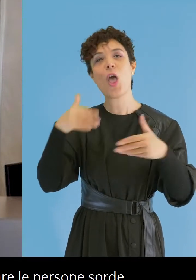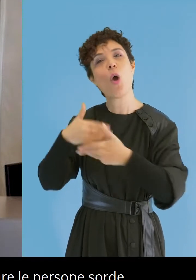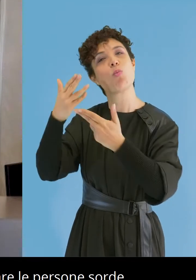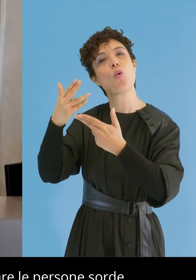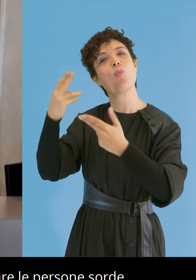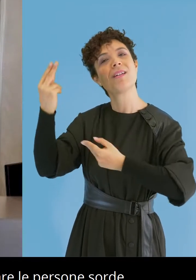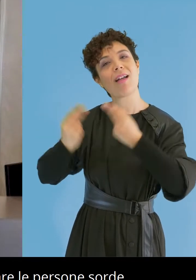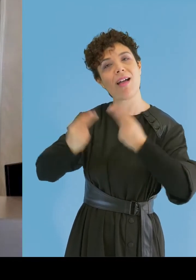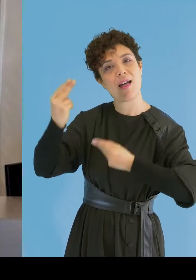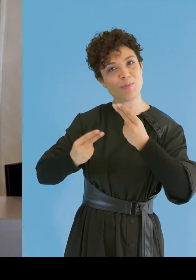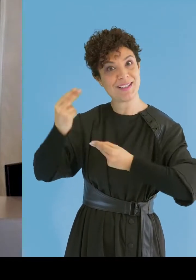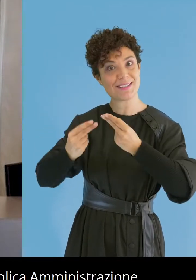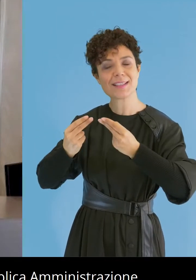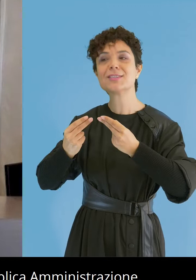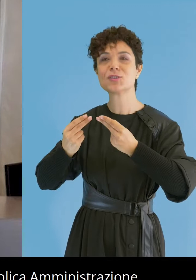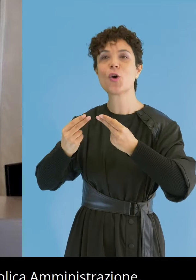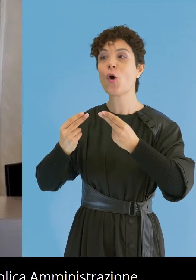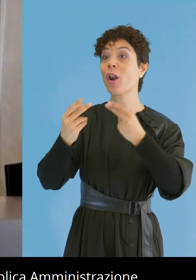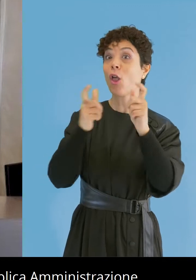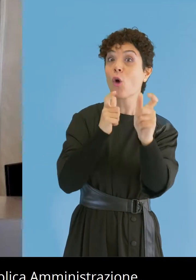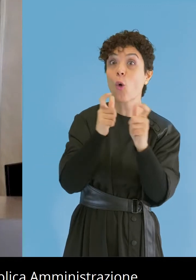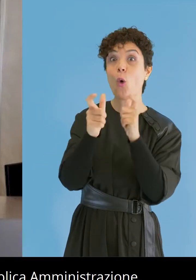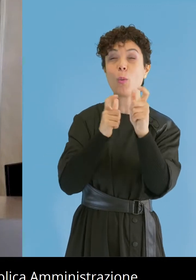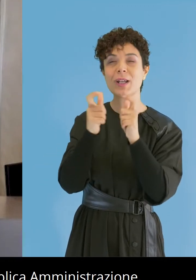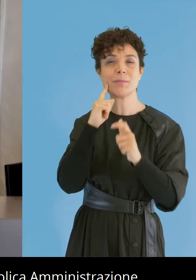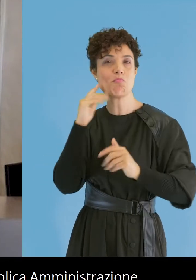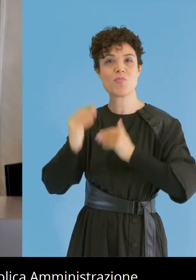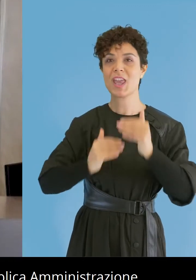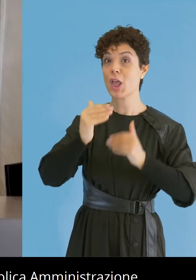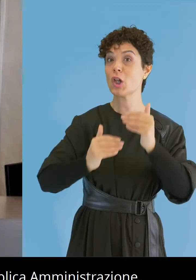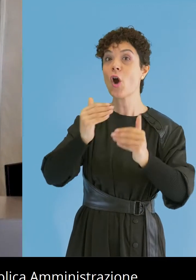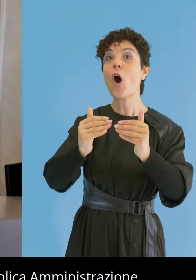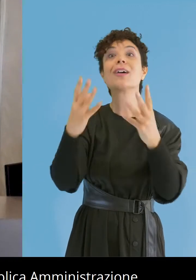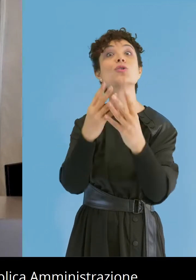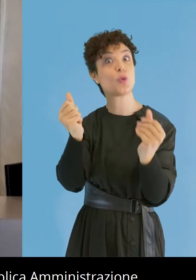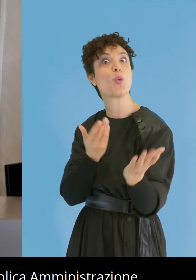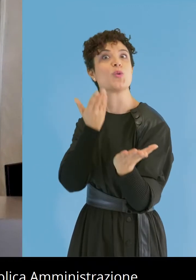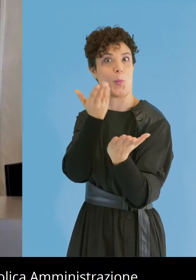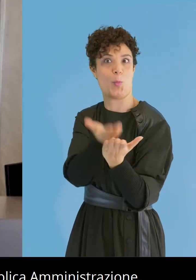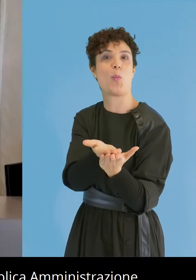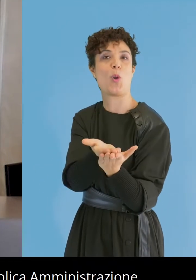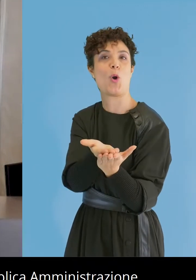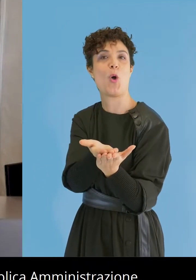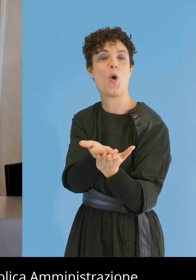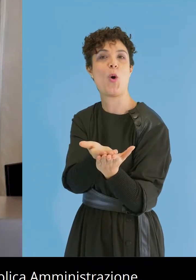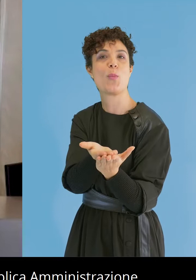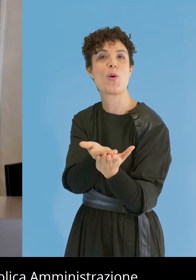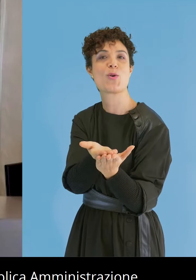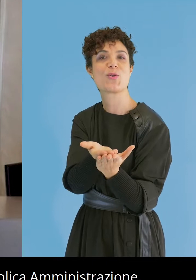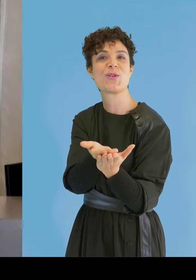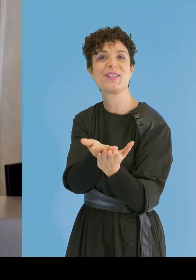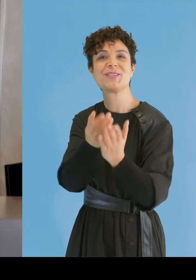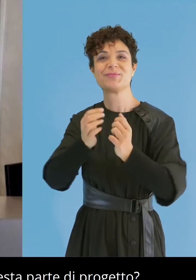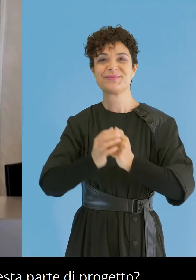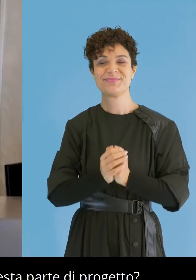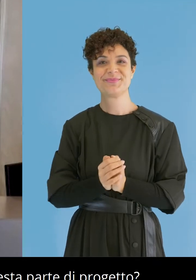persone sorde alla migliorare la comunicazione con la pubblica